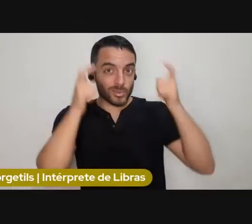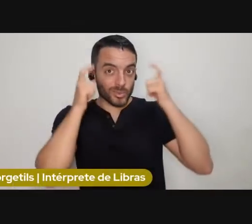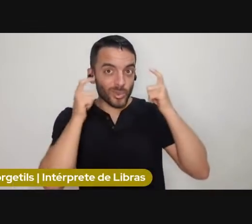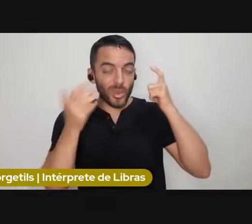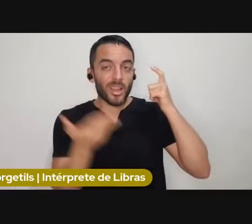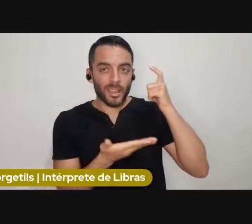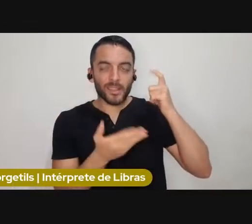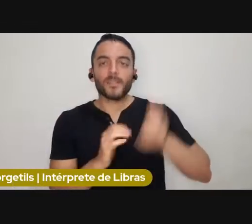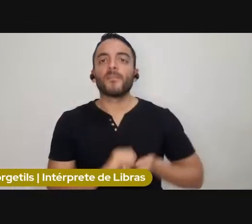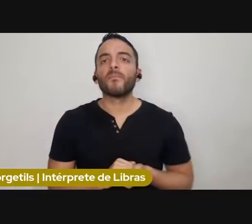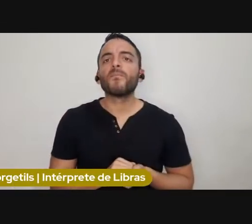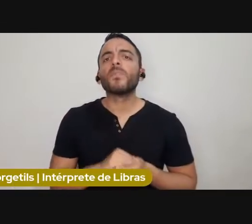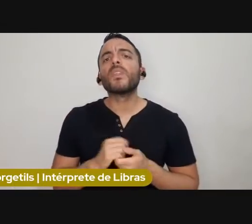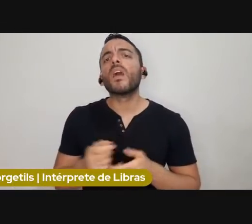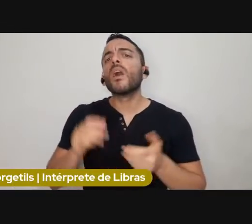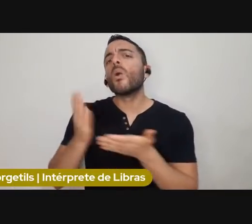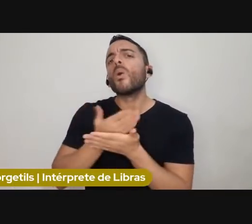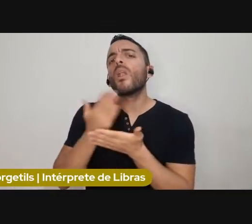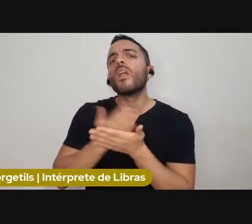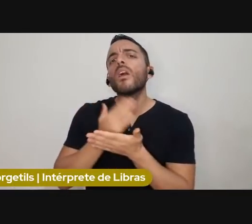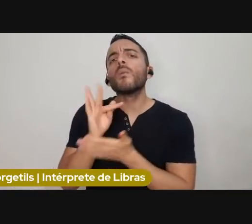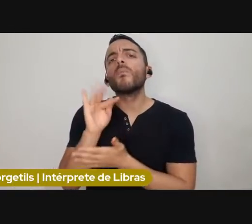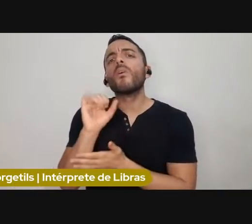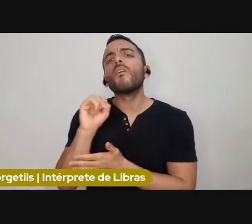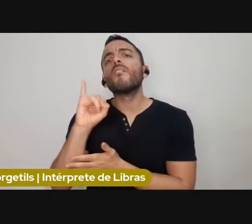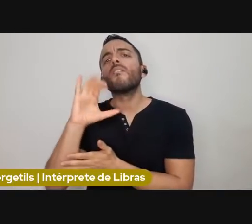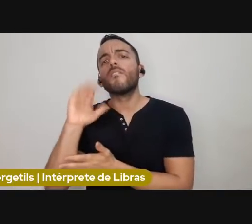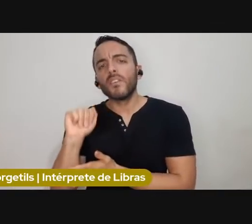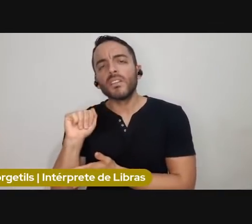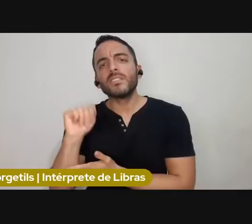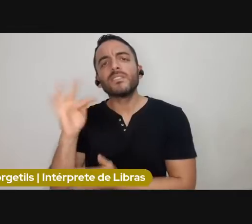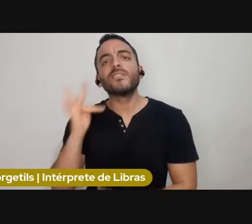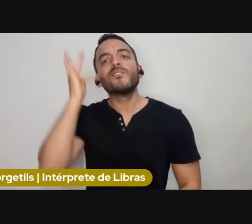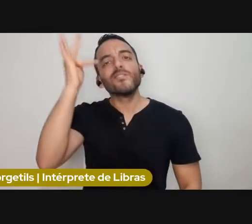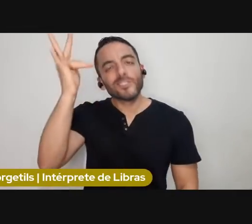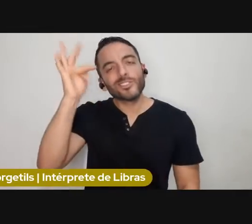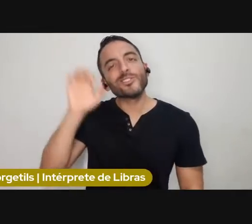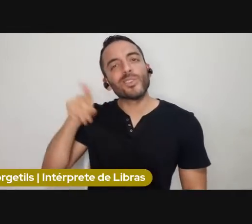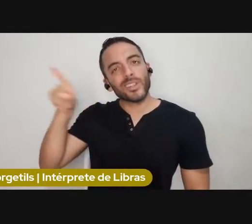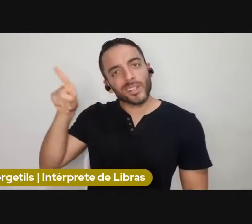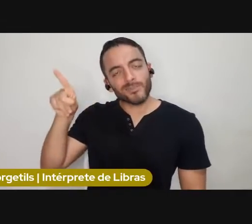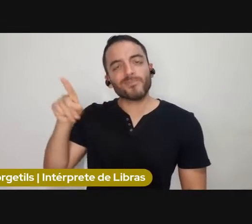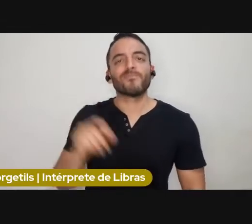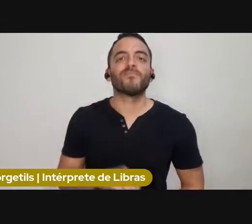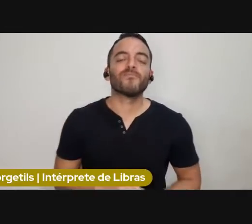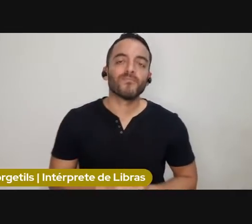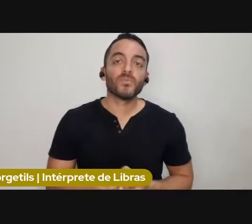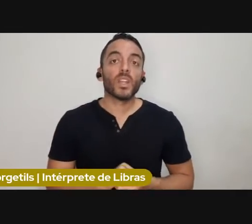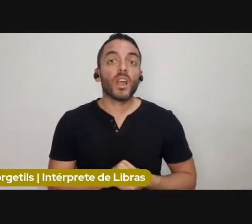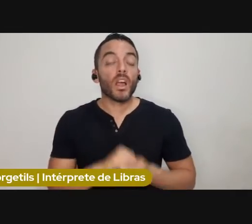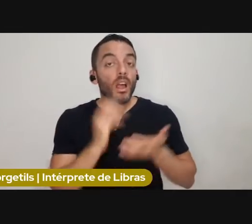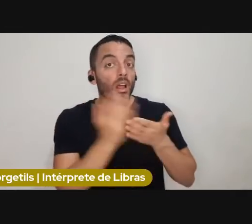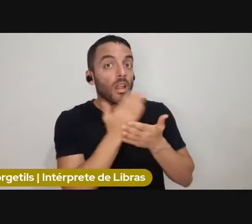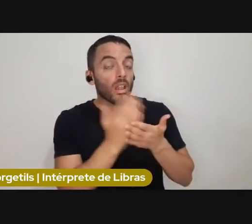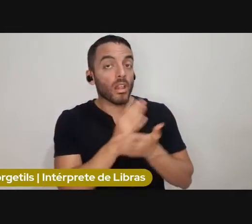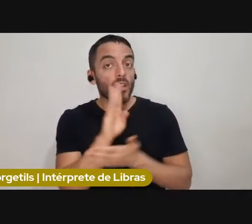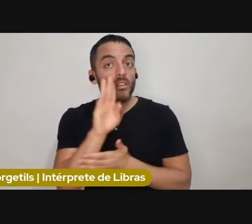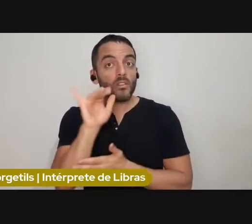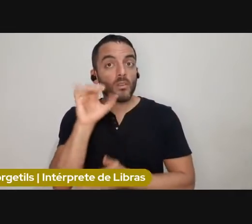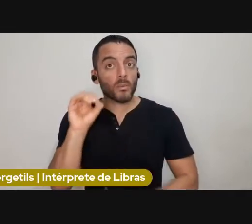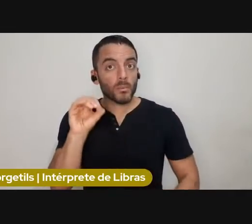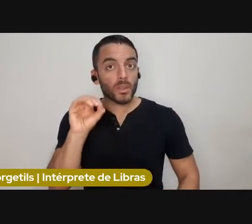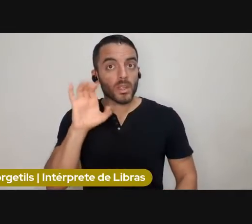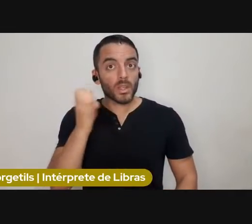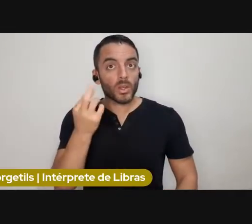livro sobre a física futura do Michio Kaku, o livro sobre biocentrismo, do